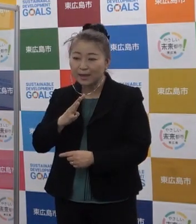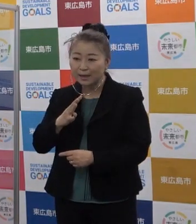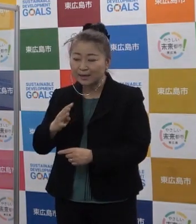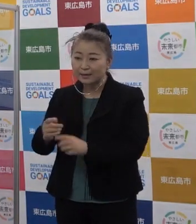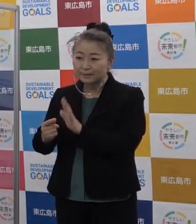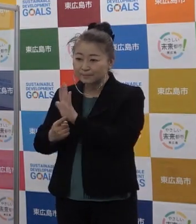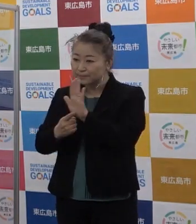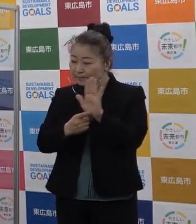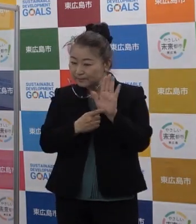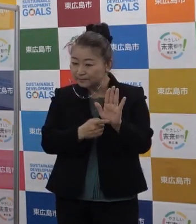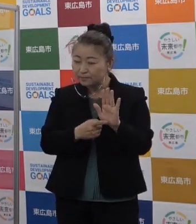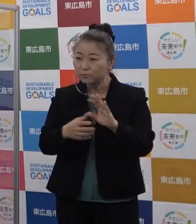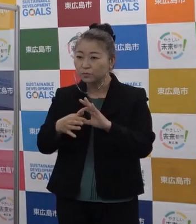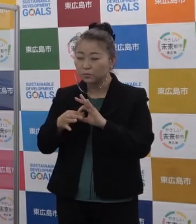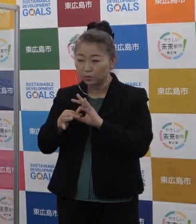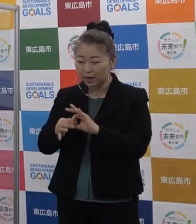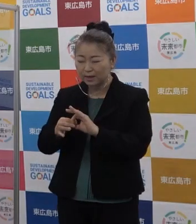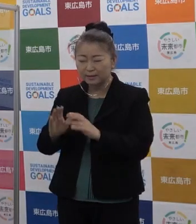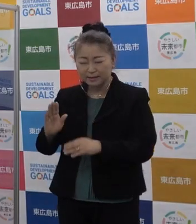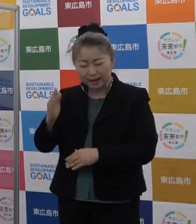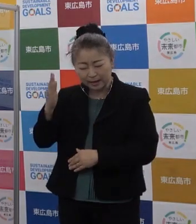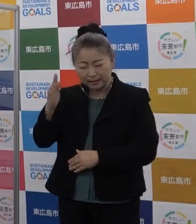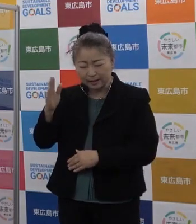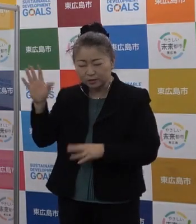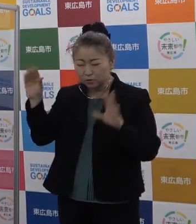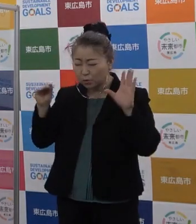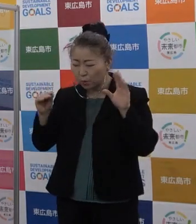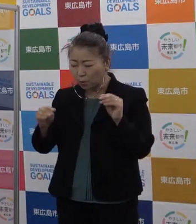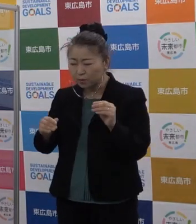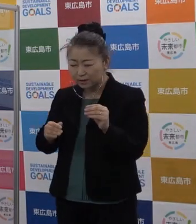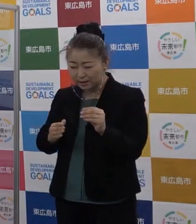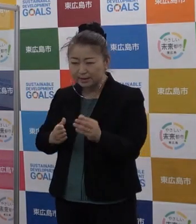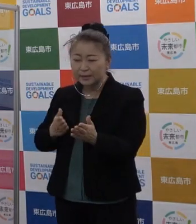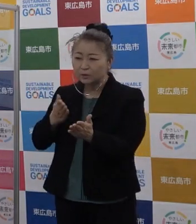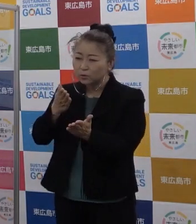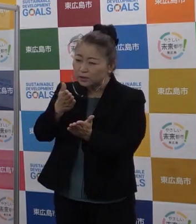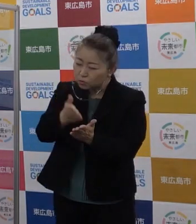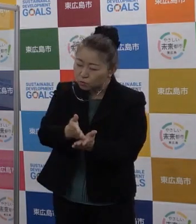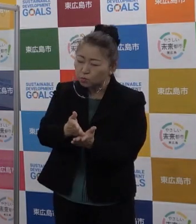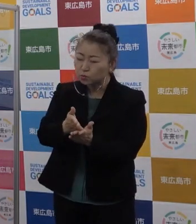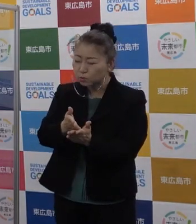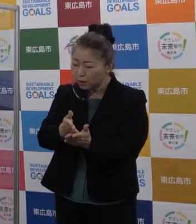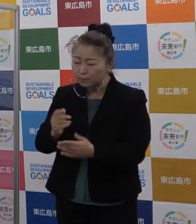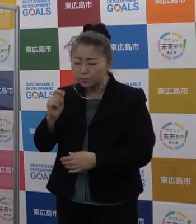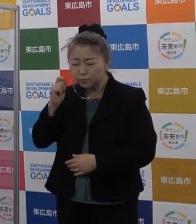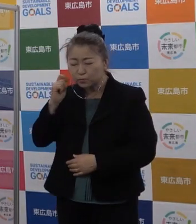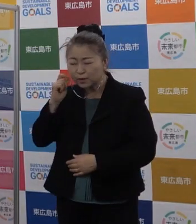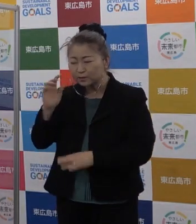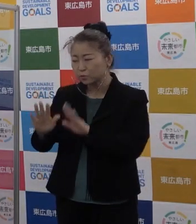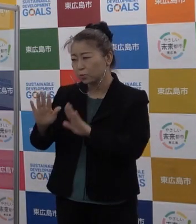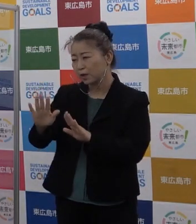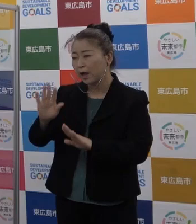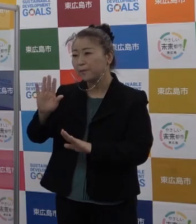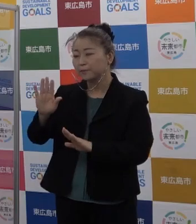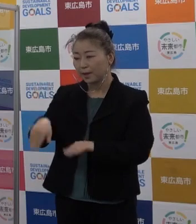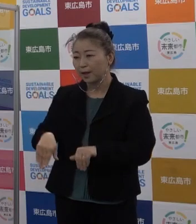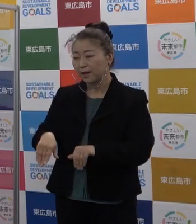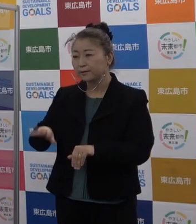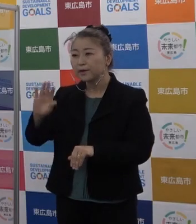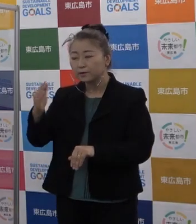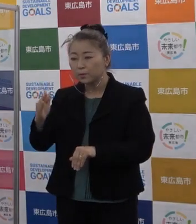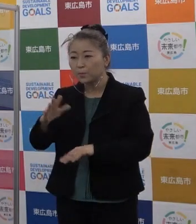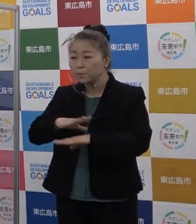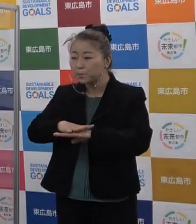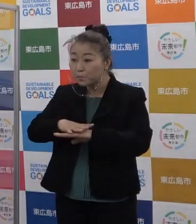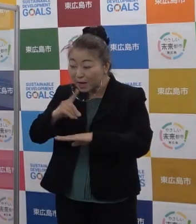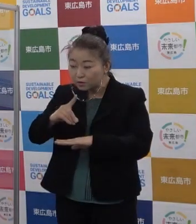なかなか情報にたどり着くのが難しいという状況であったみたいですけども、まず言語を選択することによって次の